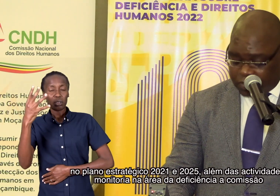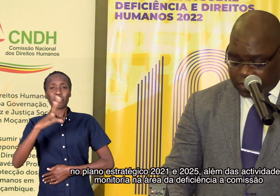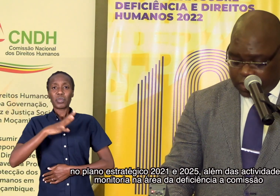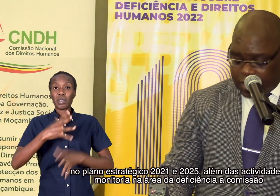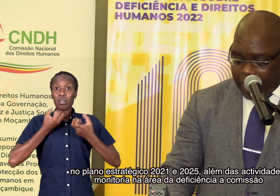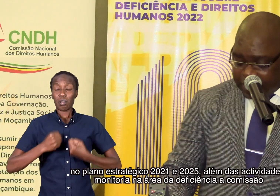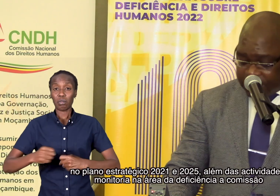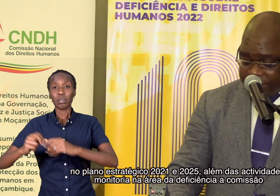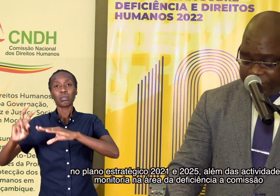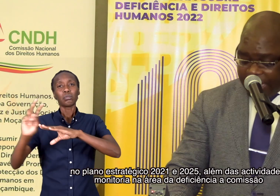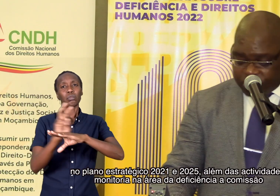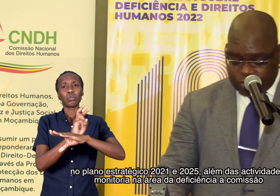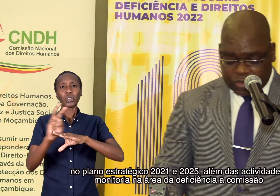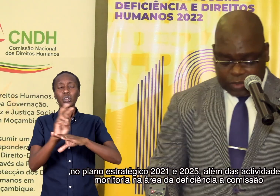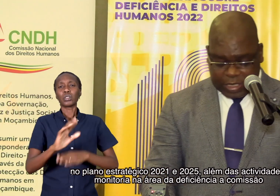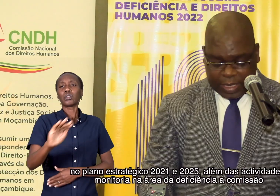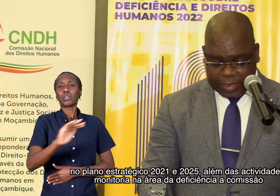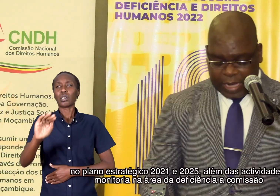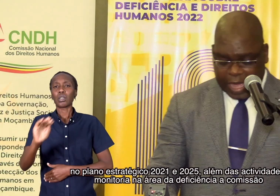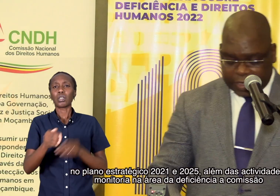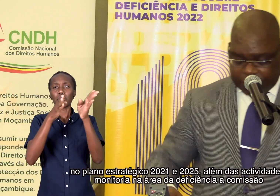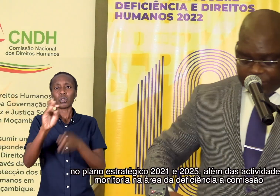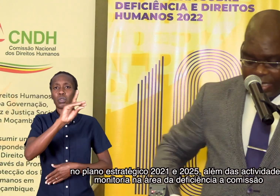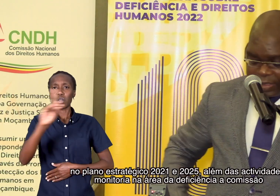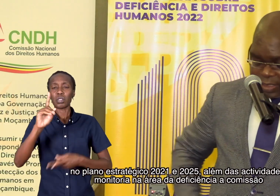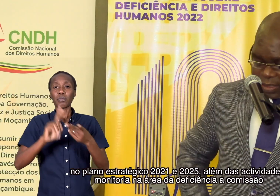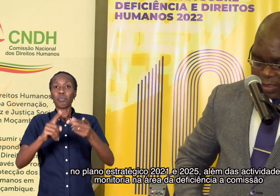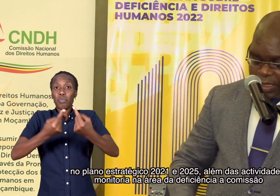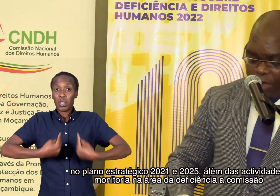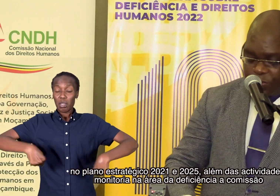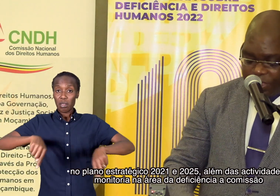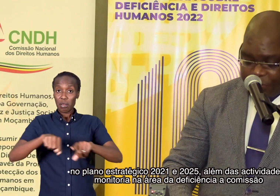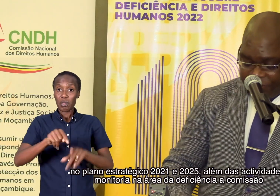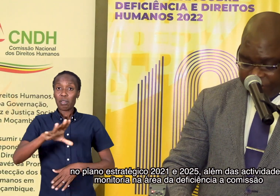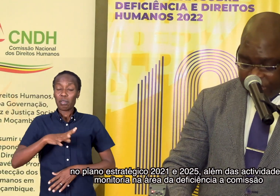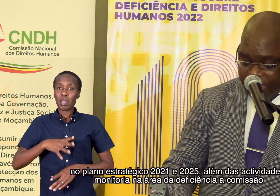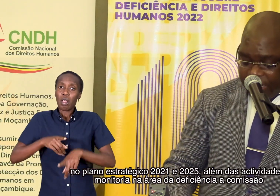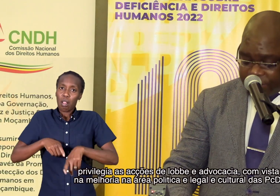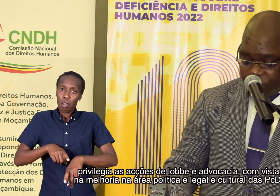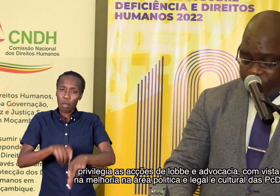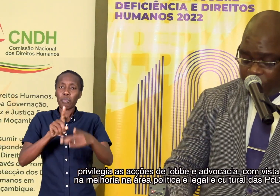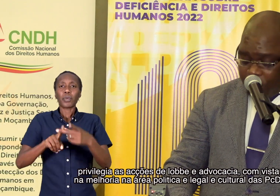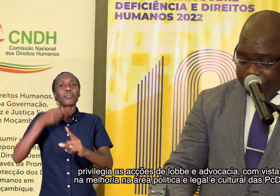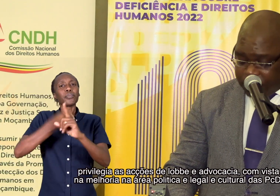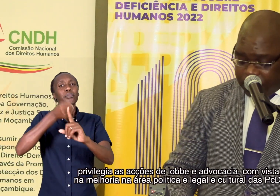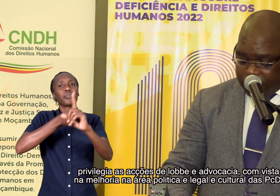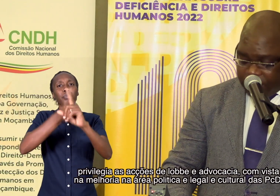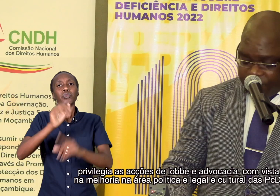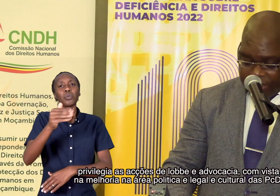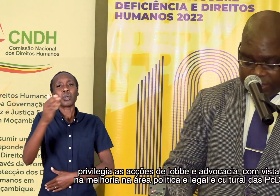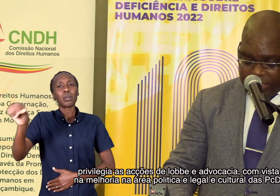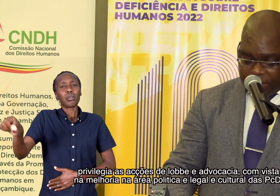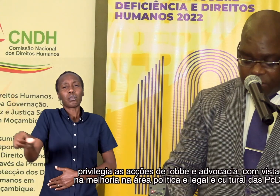2021-2025. Além das atividades de monitoria na área da deficiência, a Comissão privilegia as ações de lobby